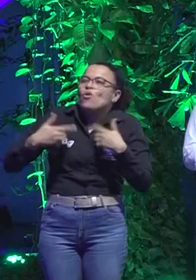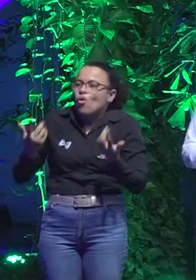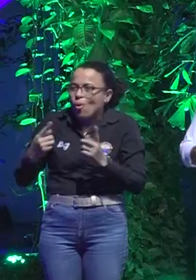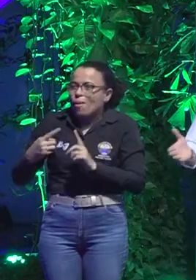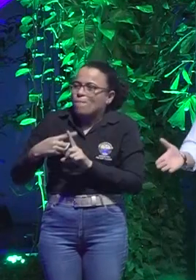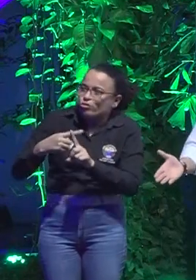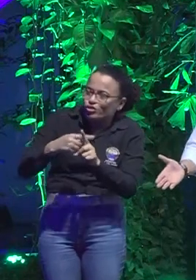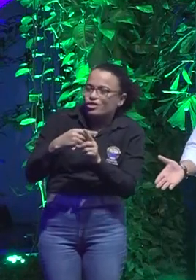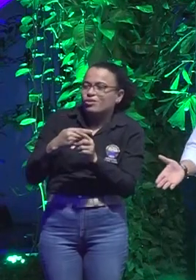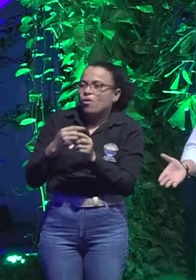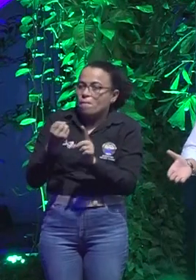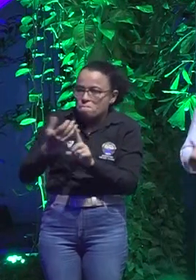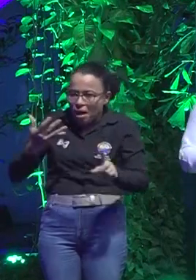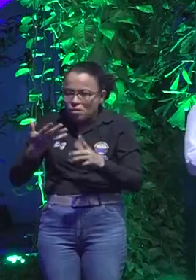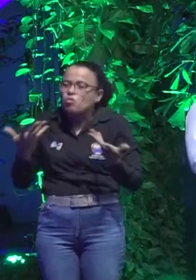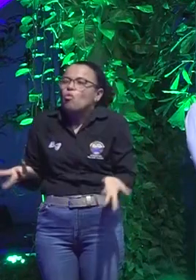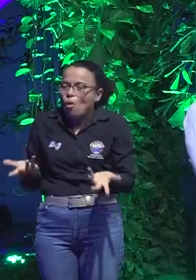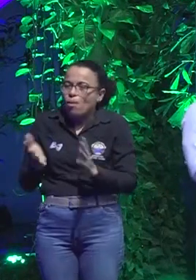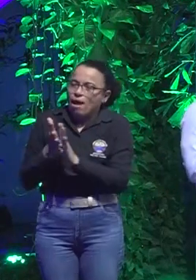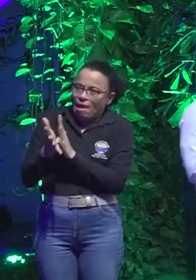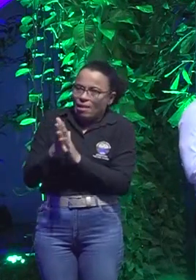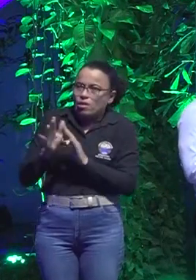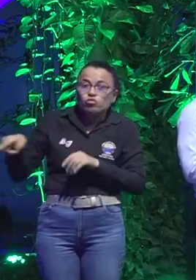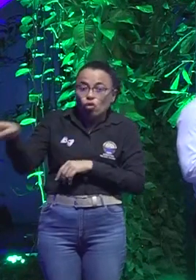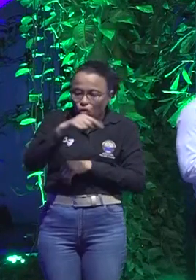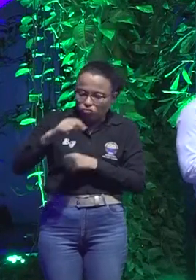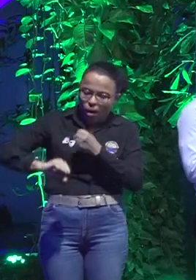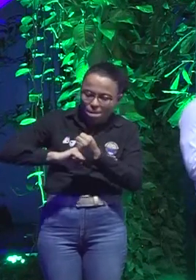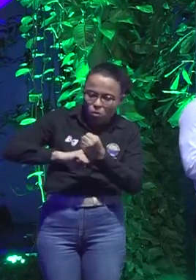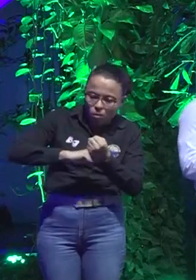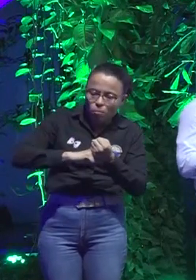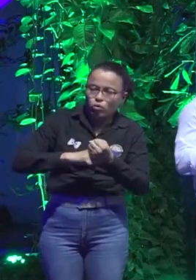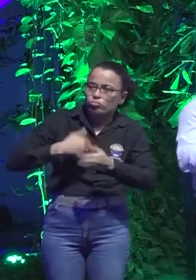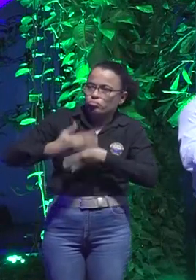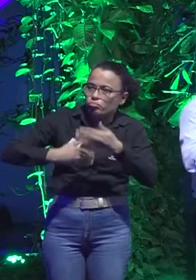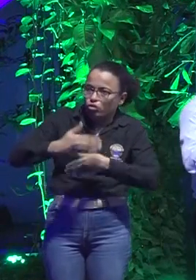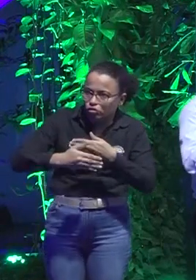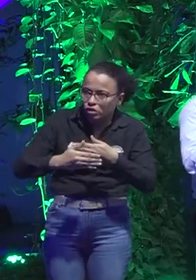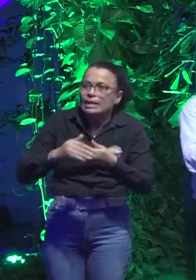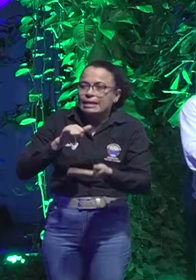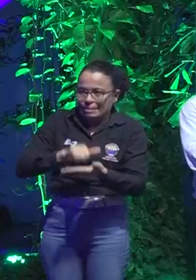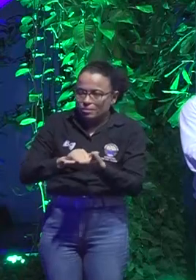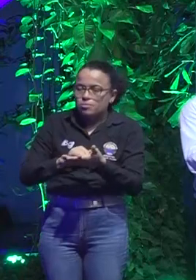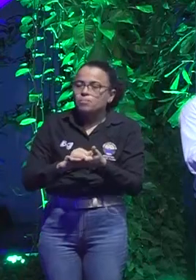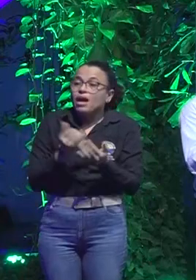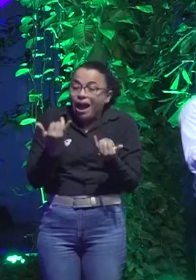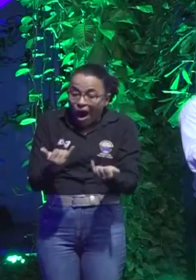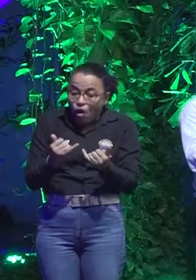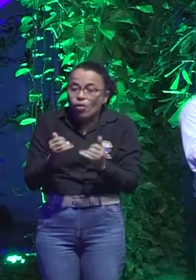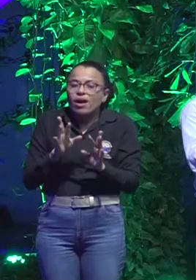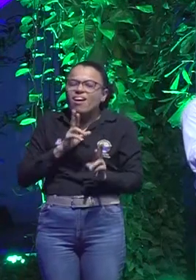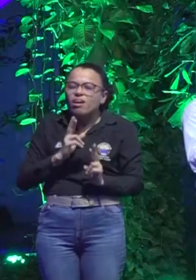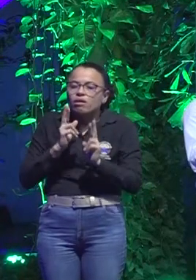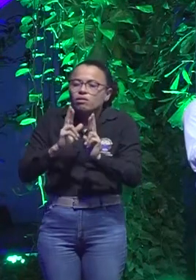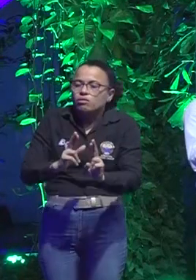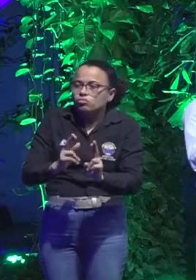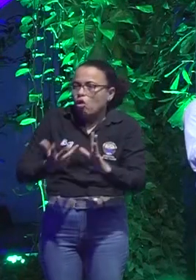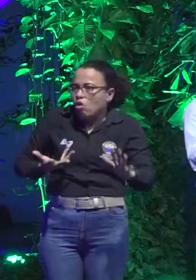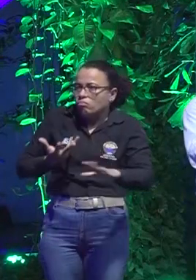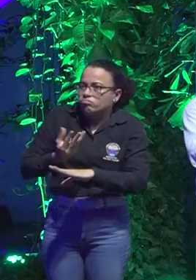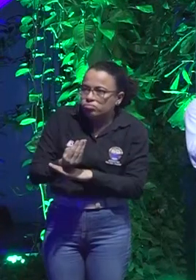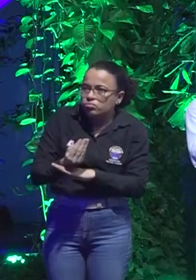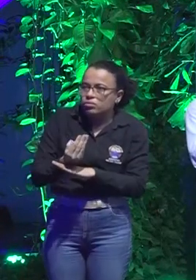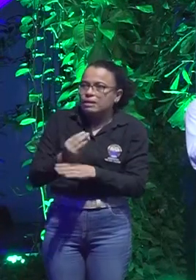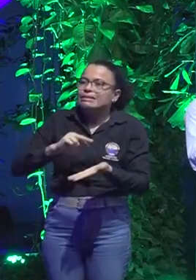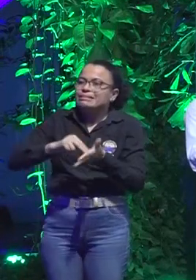este camino hemos andado juntos, todos y todas. Y lo que salga de aquí no es gracias